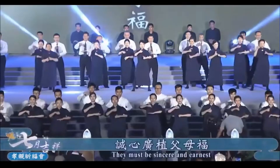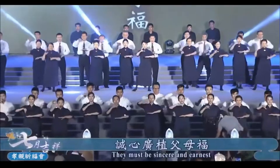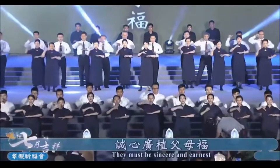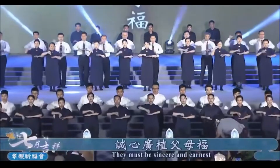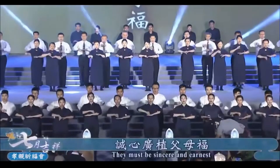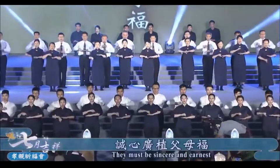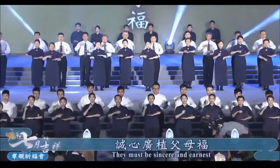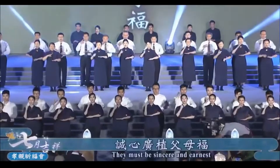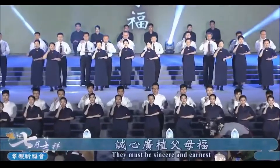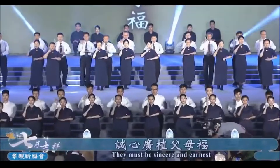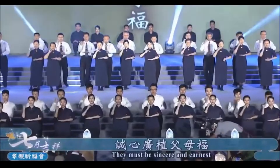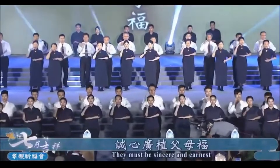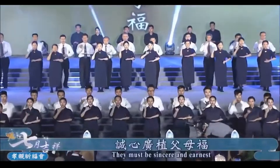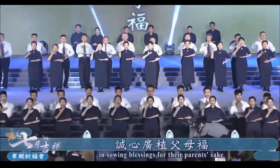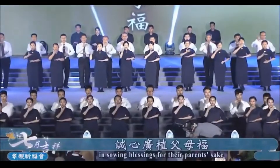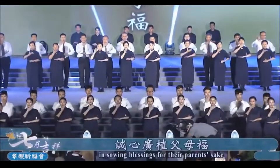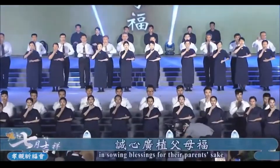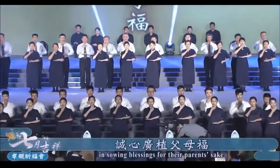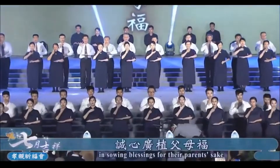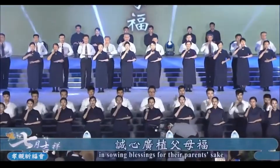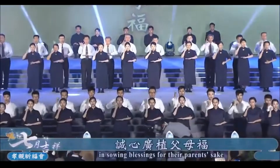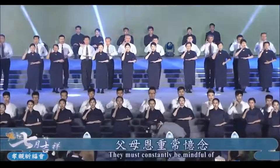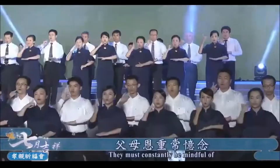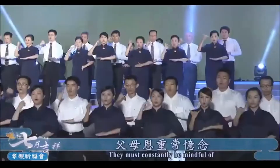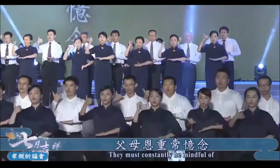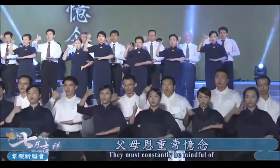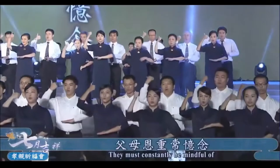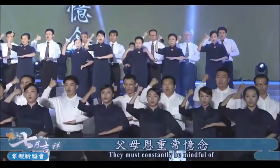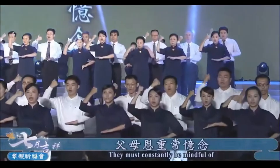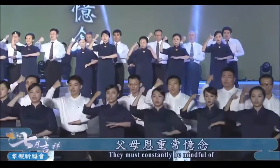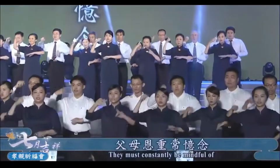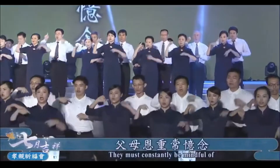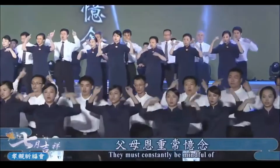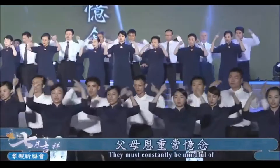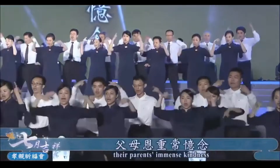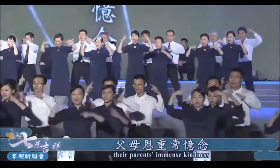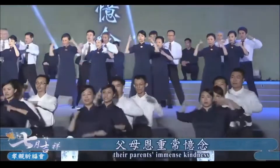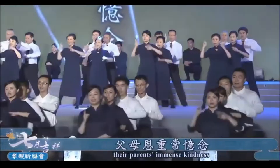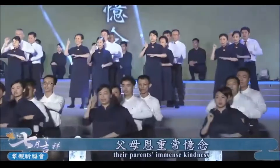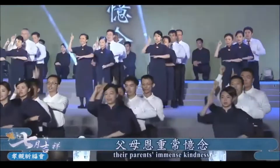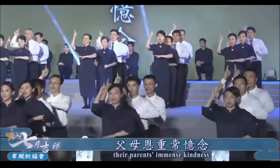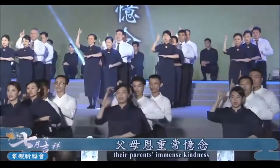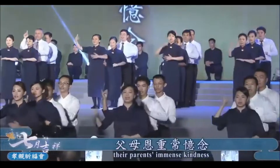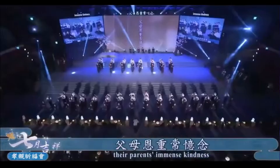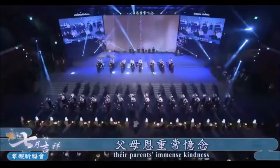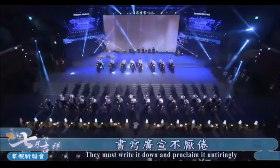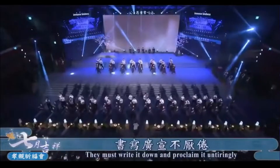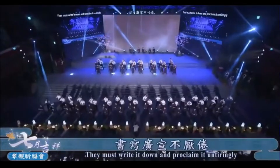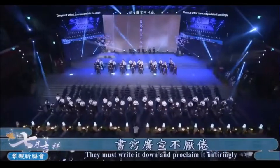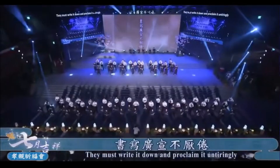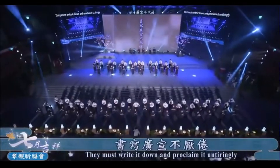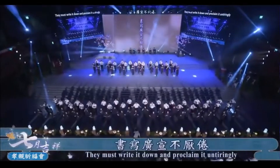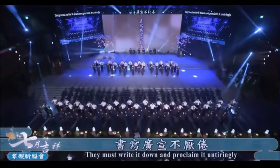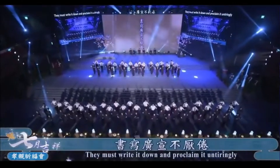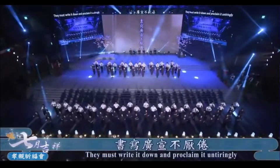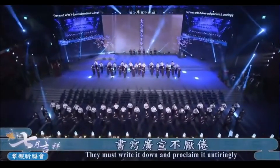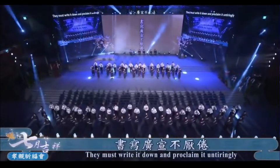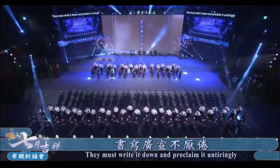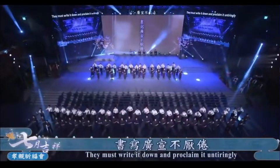心光之父母福，父母们中常一念，书写光宣不